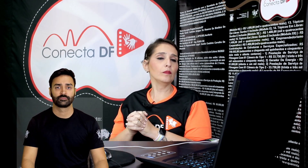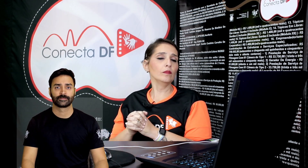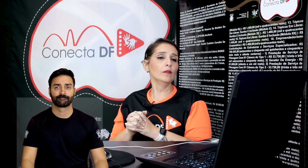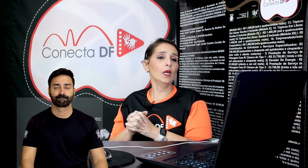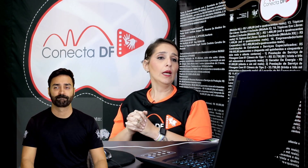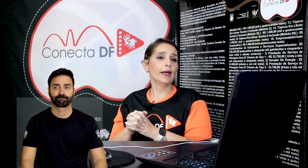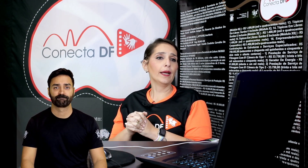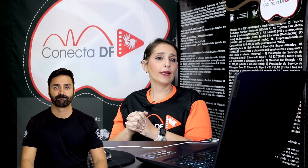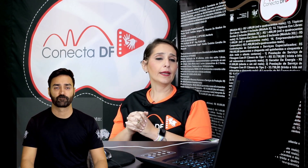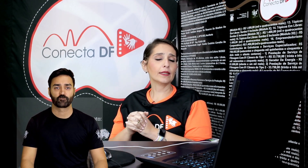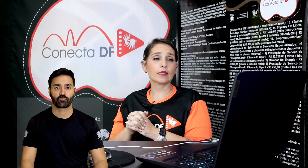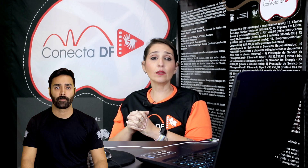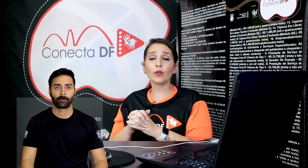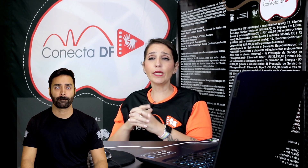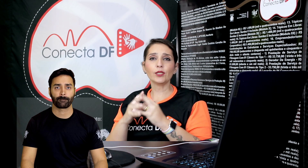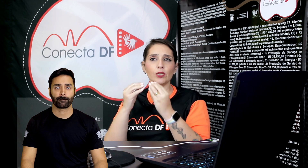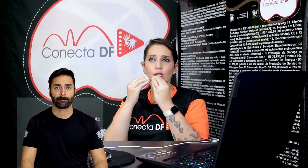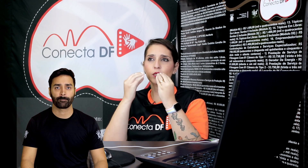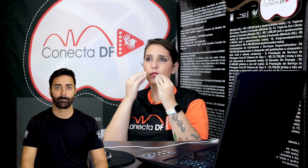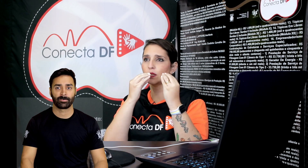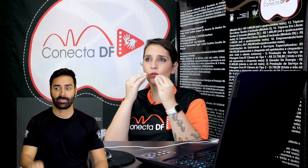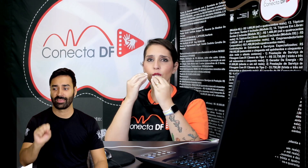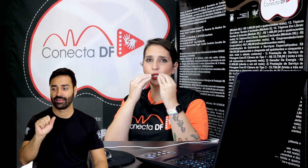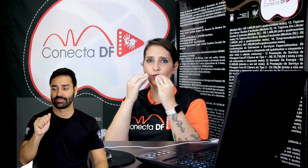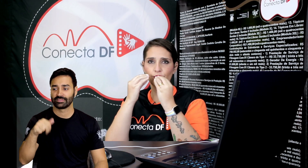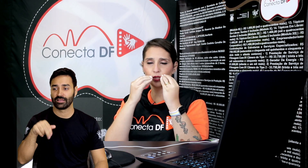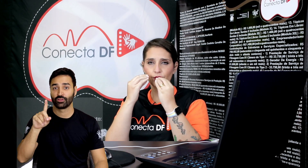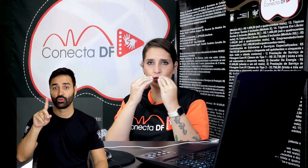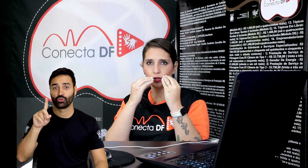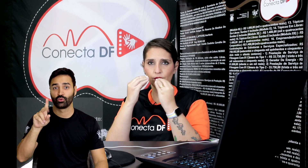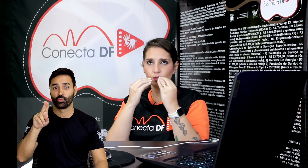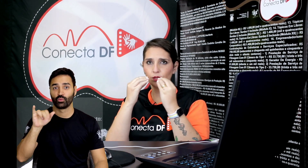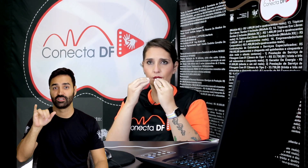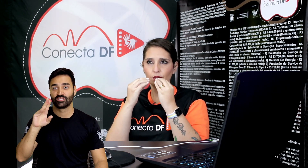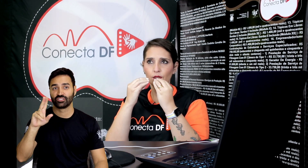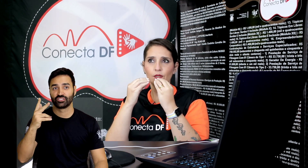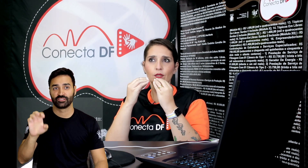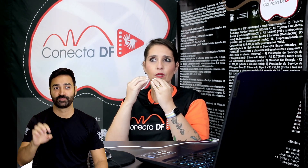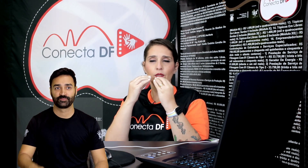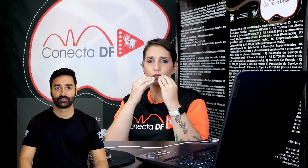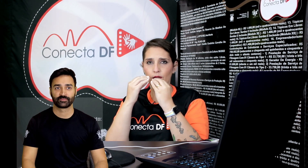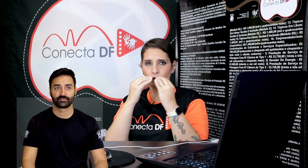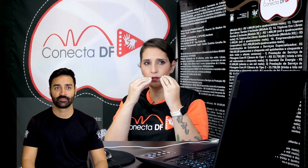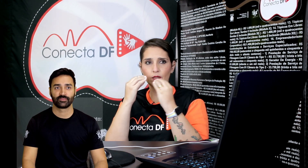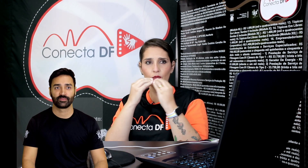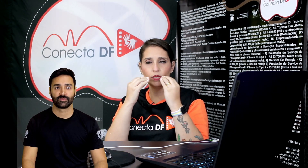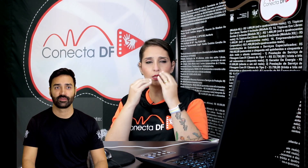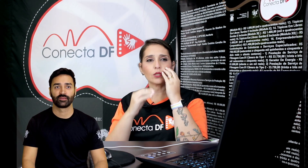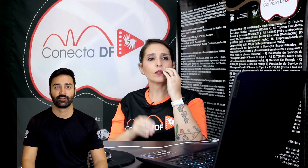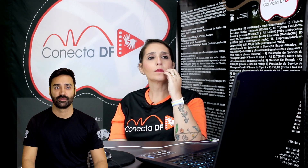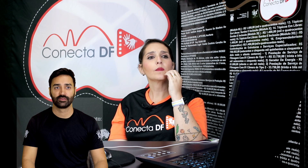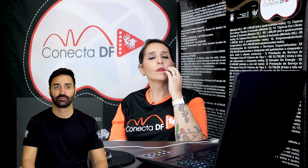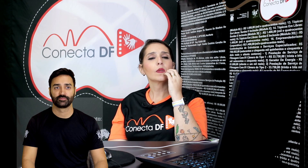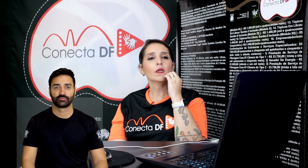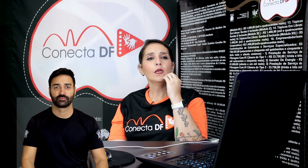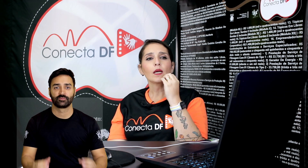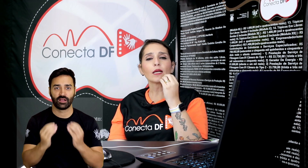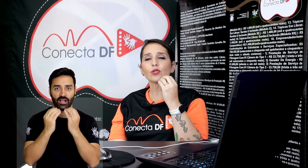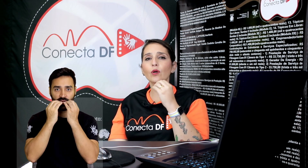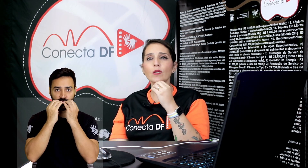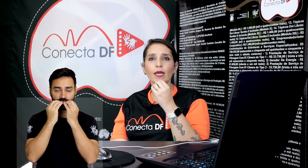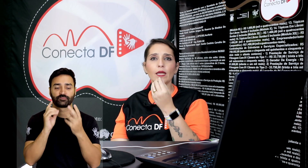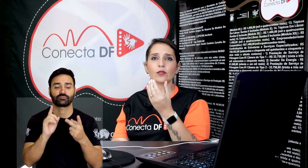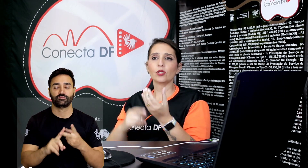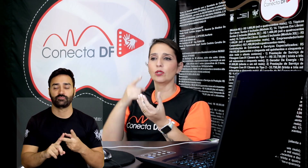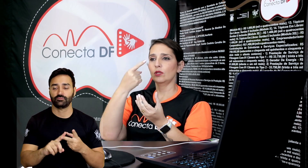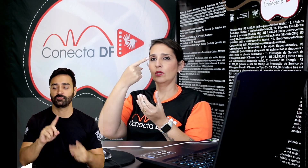Sanduíche. Sanduíche. Tá? Sanduíche.